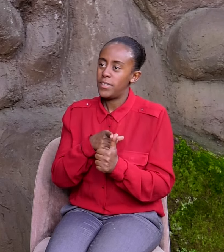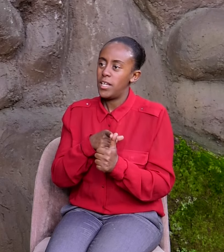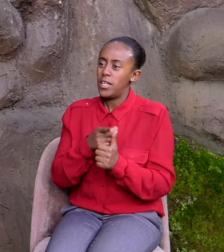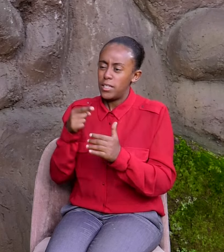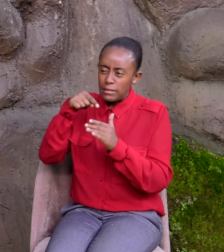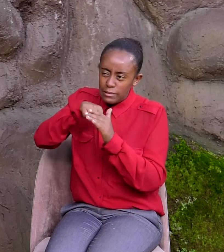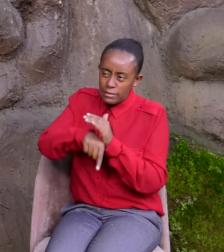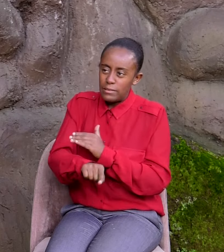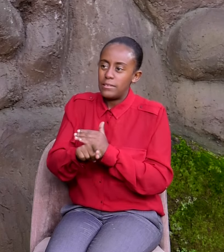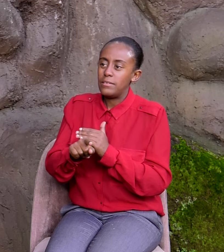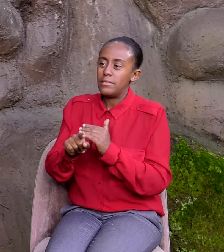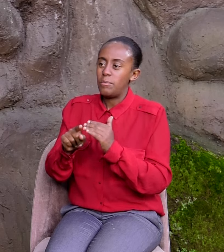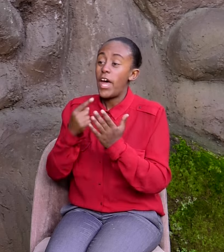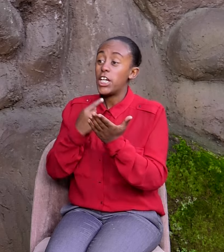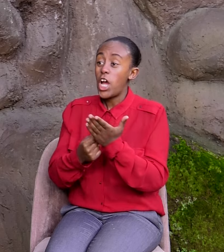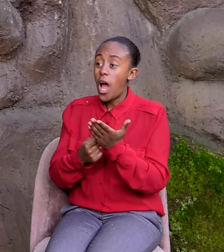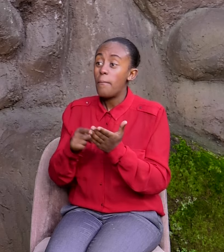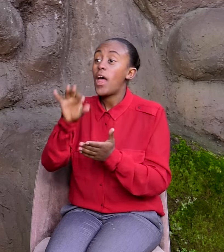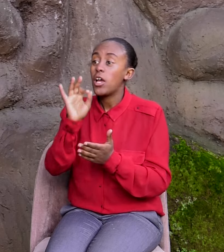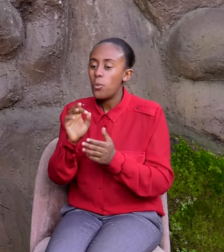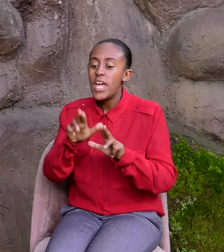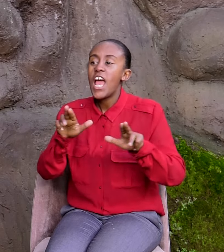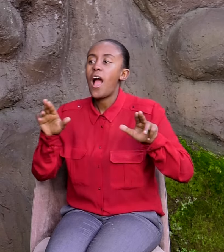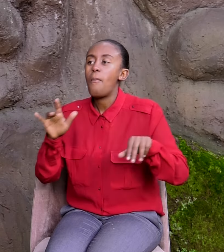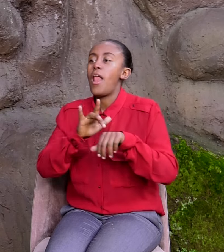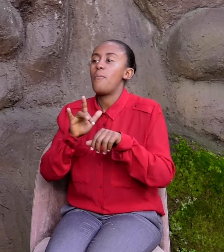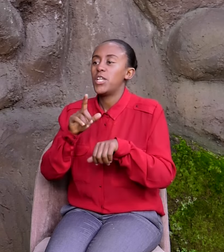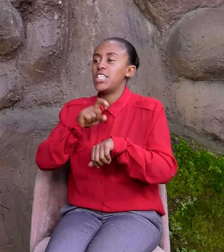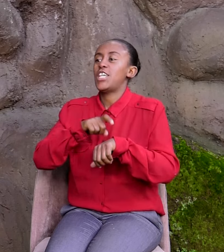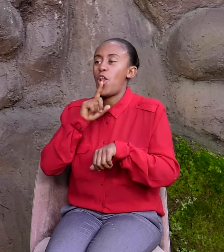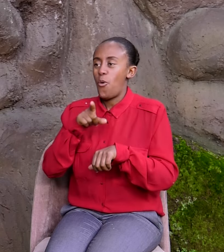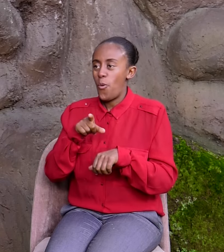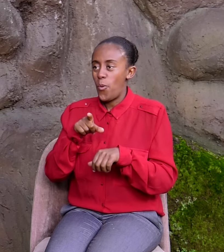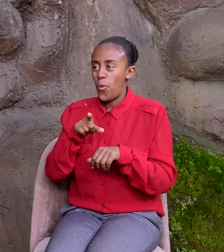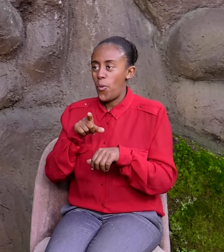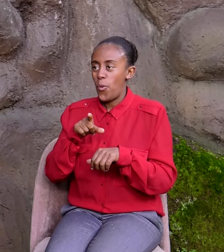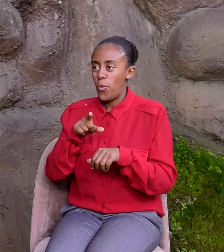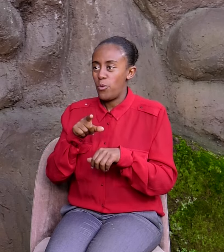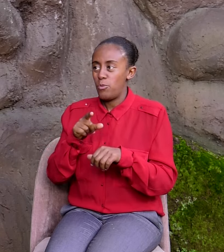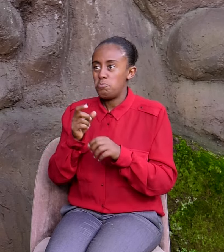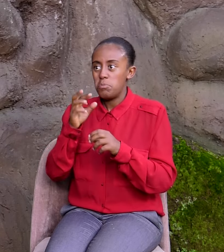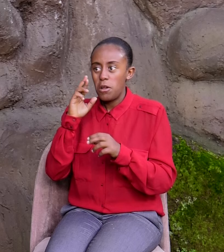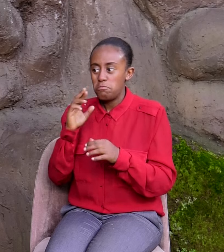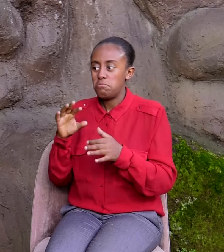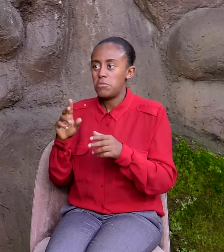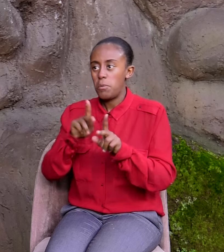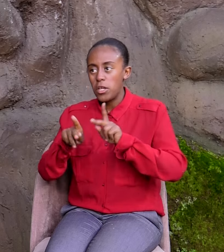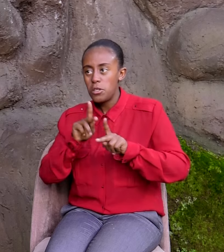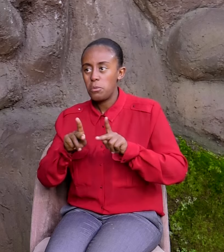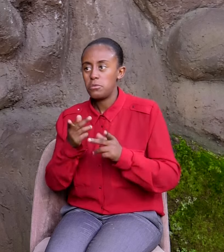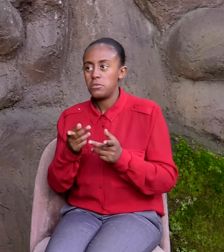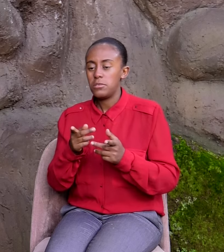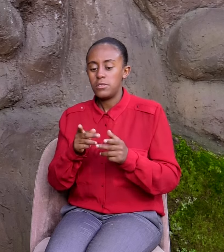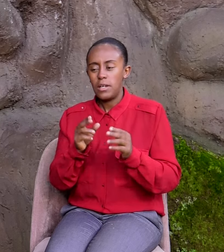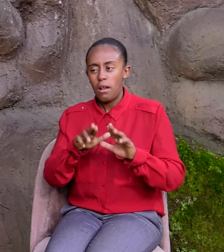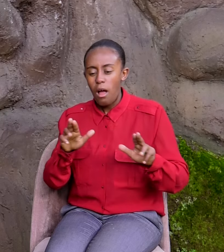ጠብሰቅ ያለ መረጃ የምታገኘውም ትንሽ ረጋ ባለበት ወቅት ስትሄድ ነው። ለምን ያው ማህበረሰቡን ረጋ ብለህ